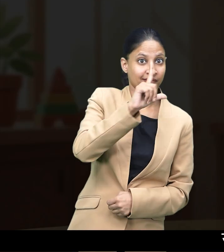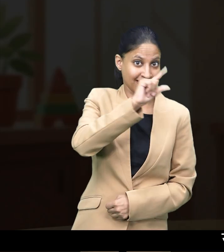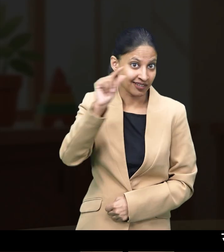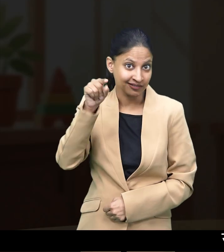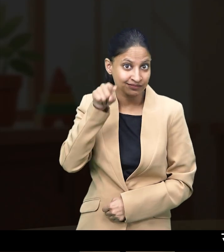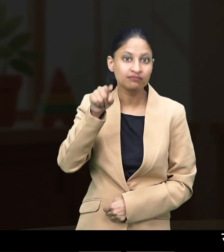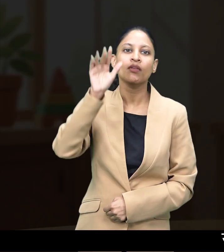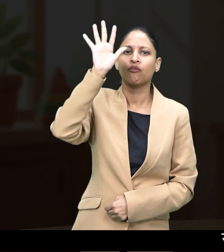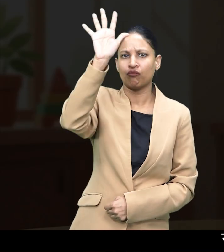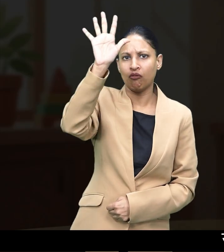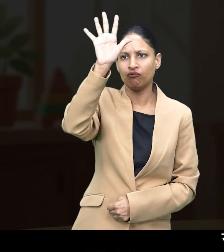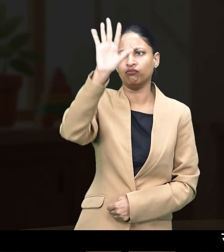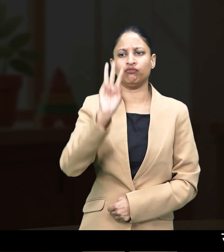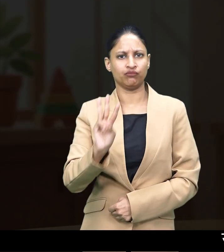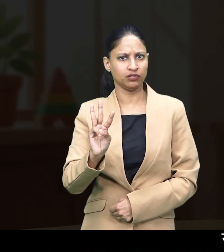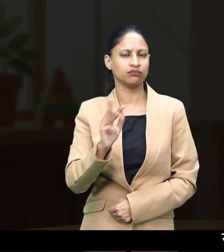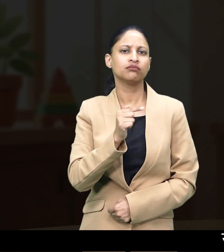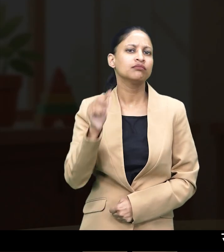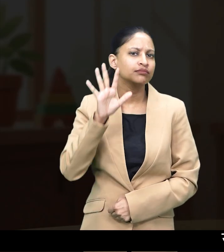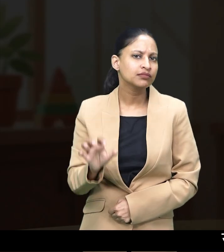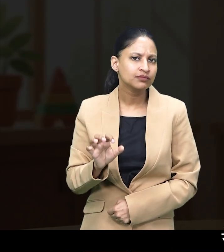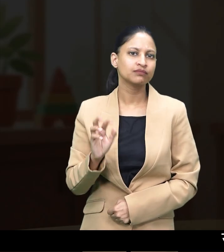सैकड़ा का स्थान 5 घटा 3 बराबर 2।